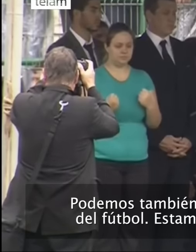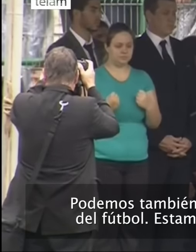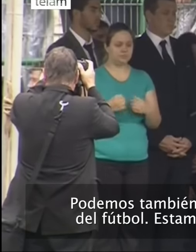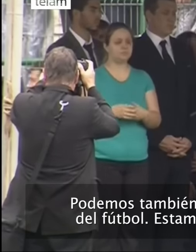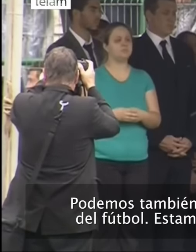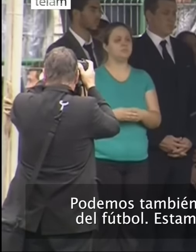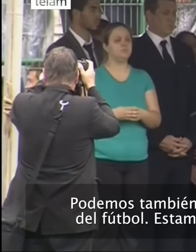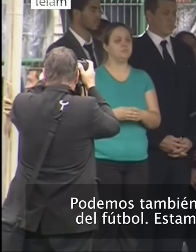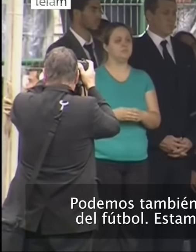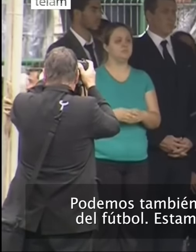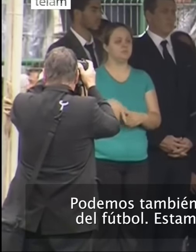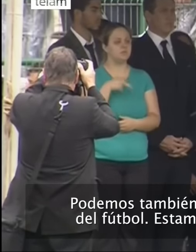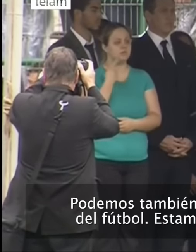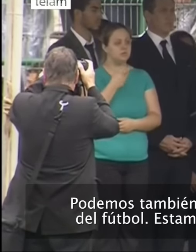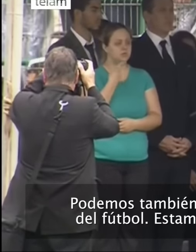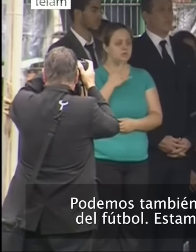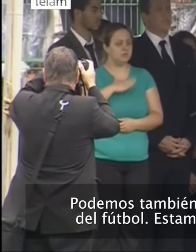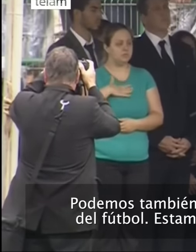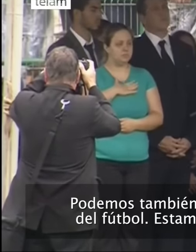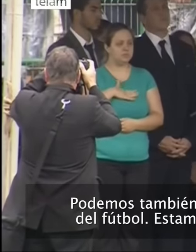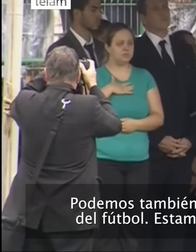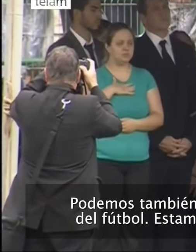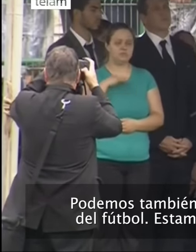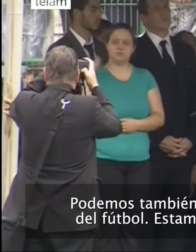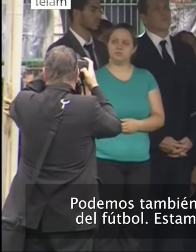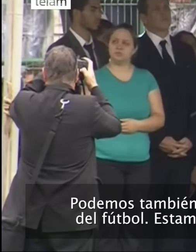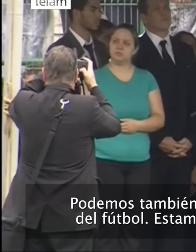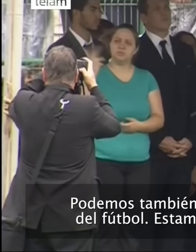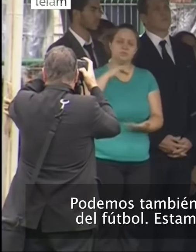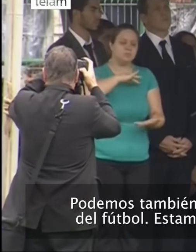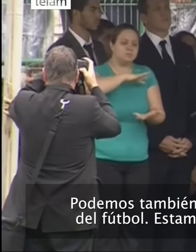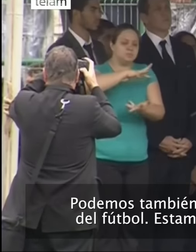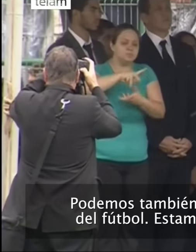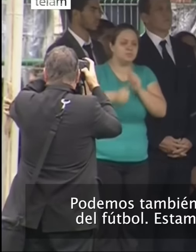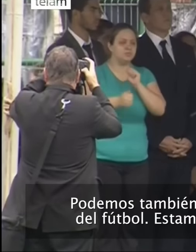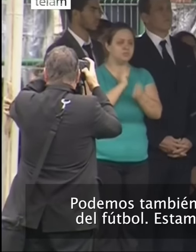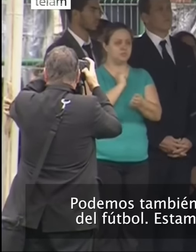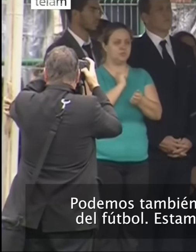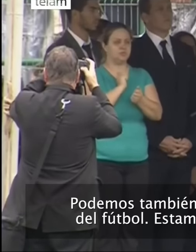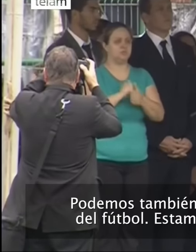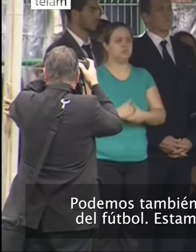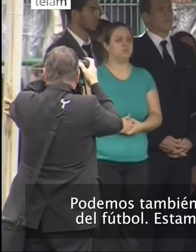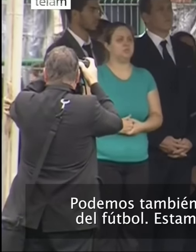daros un mensaje de todo el mundo del fútbol.